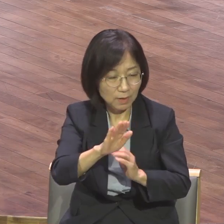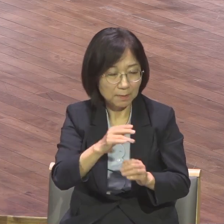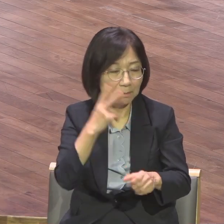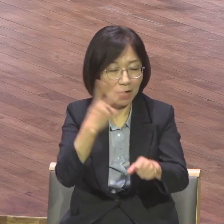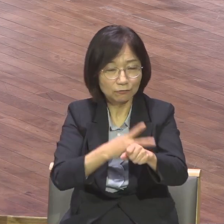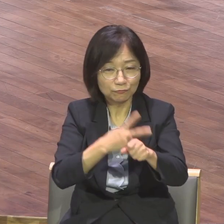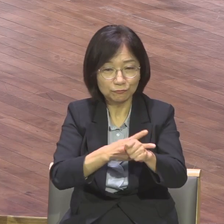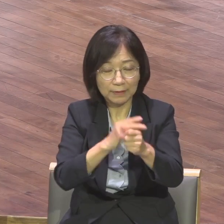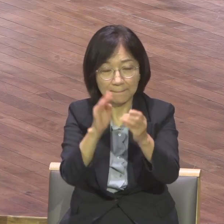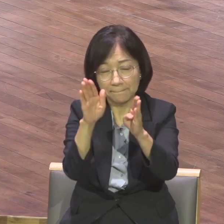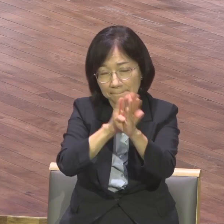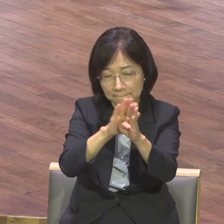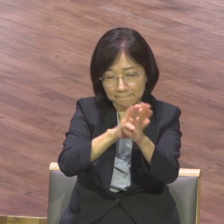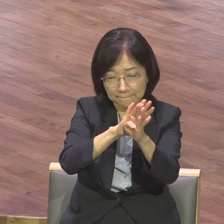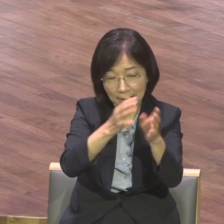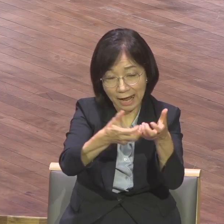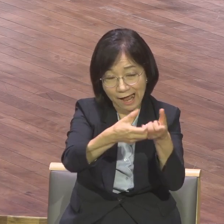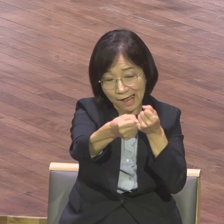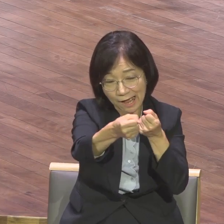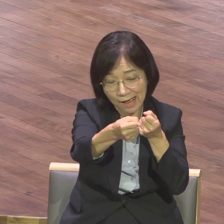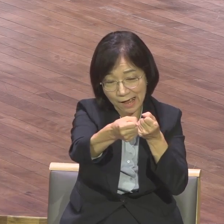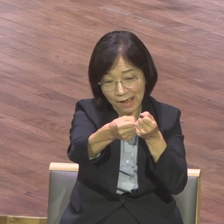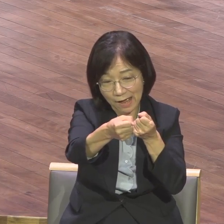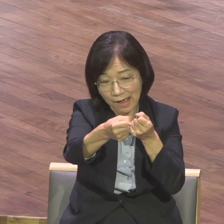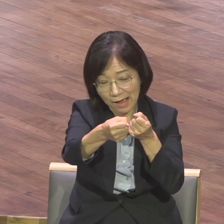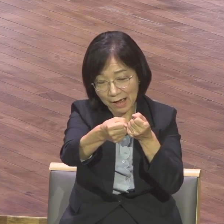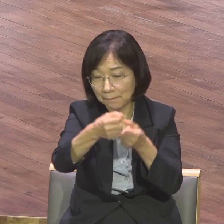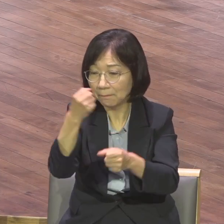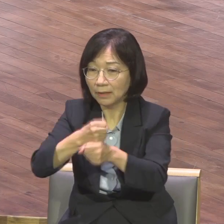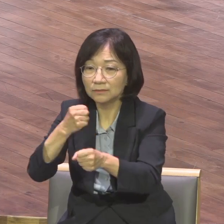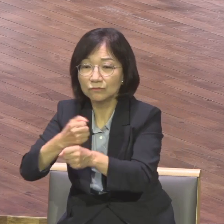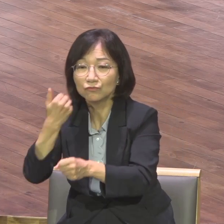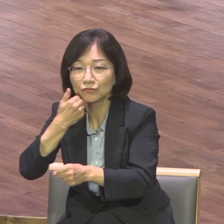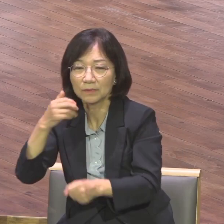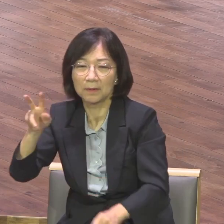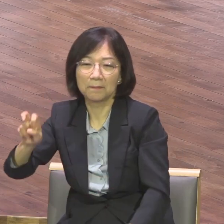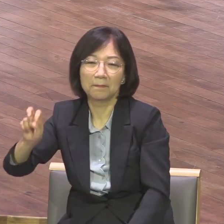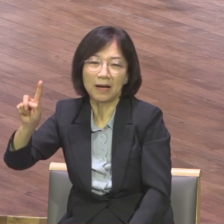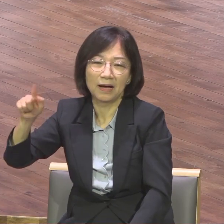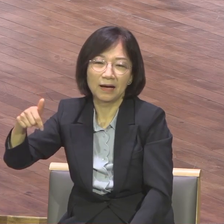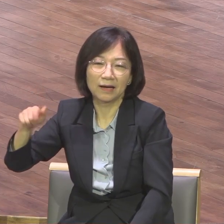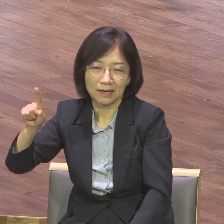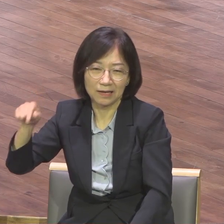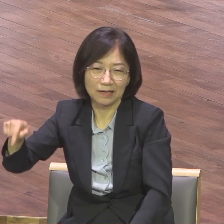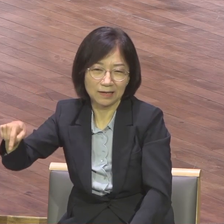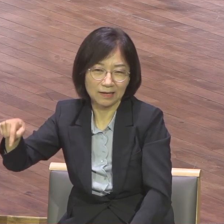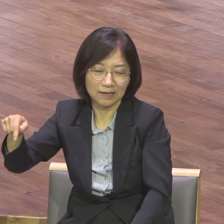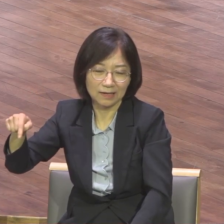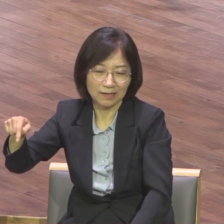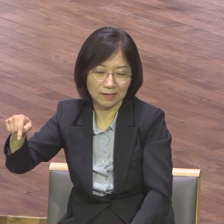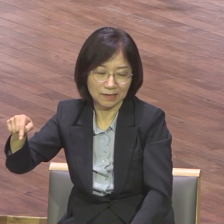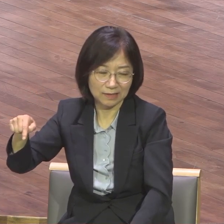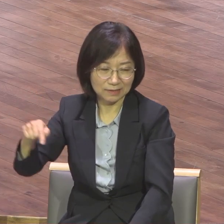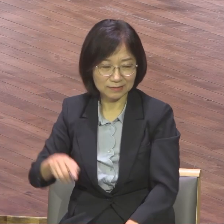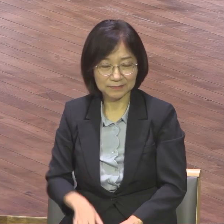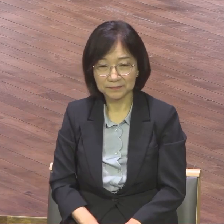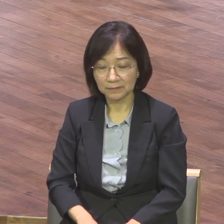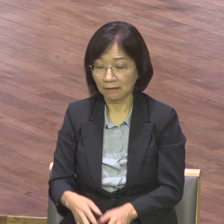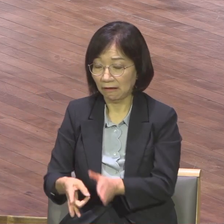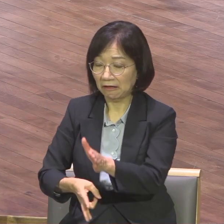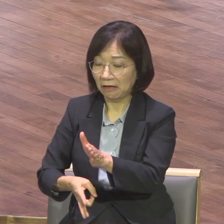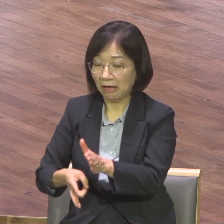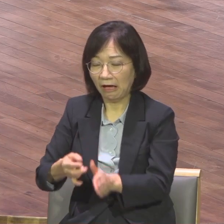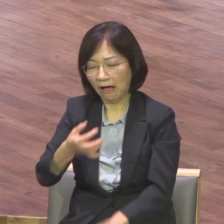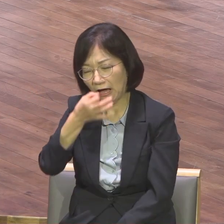원인 제공한 이 마가 사실 선교 캠프를 그렇게 오래 한 것도 아니었는데 이 마가는 예루살렘으로